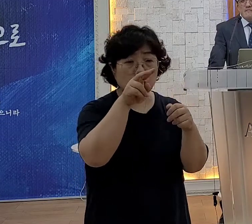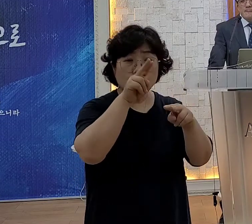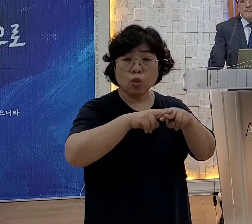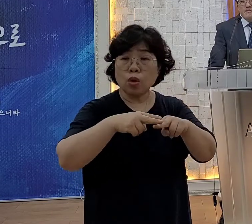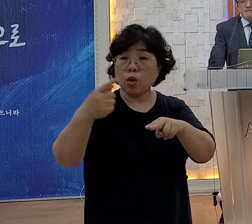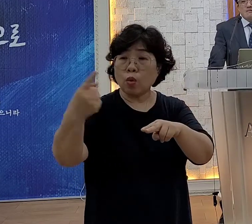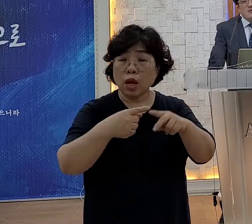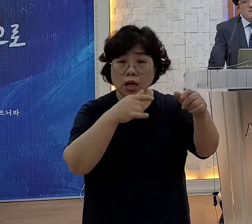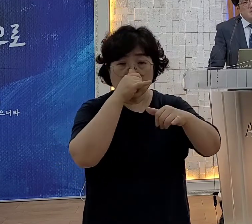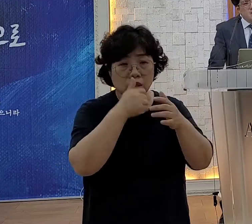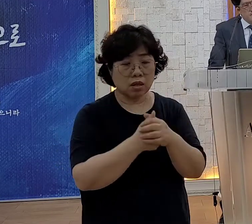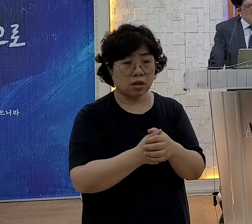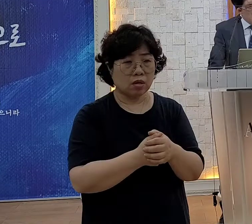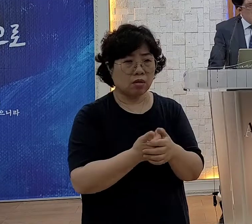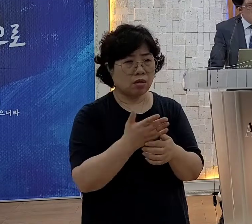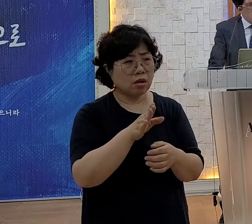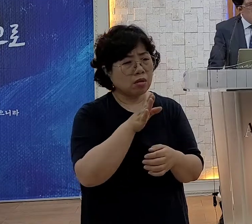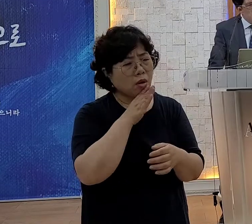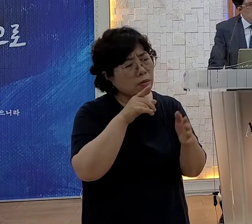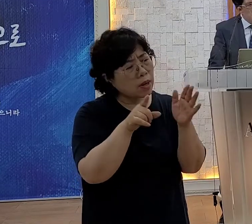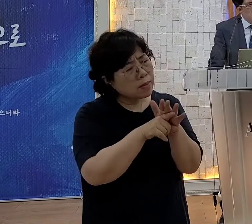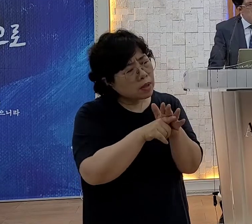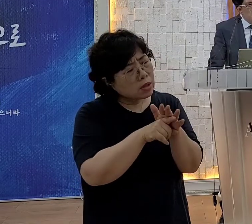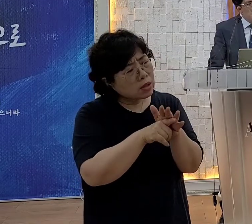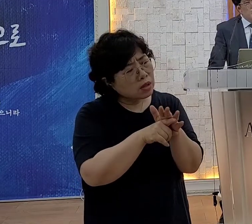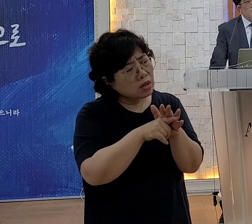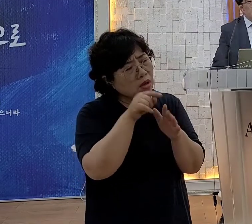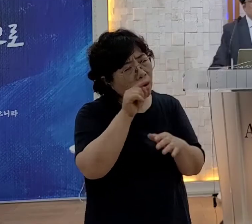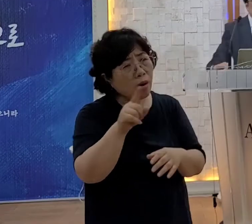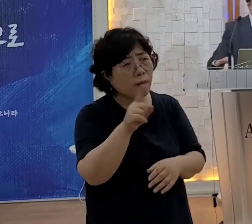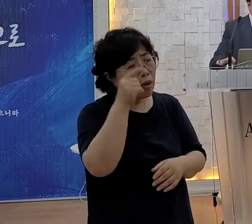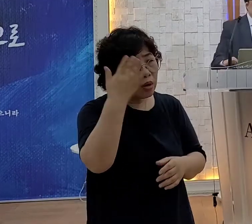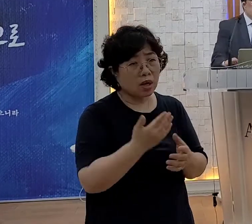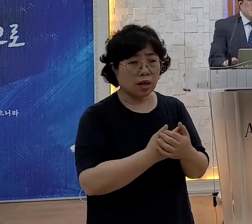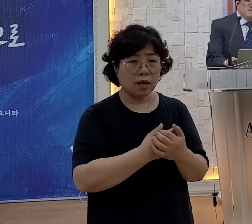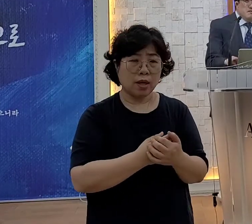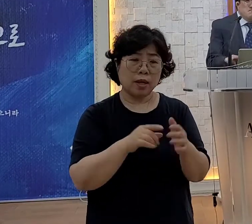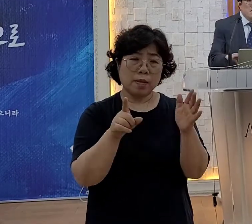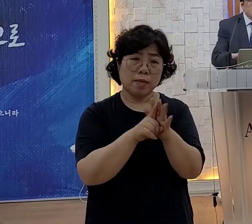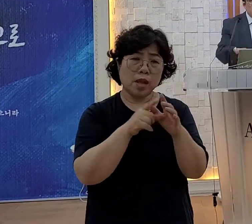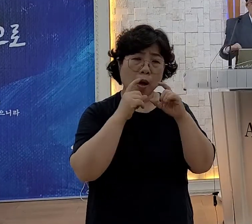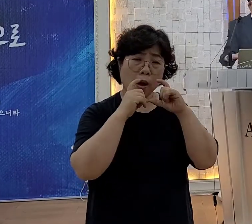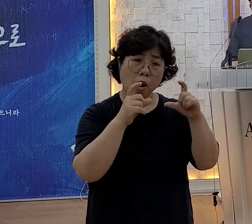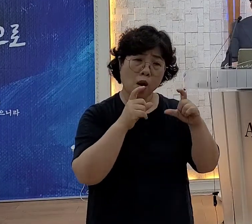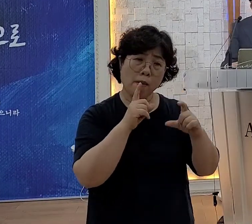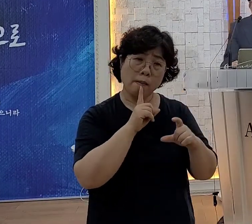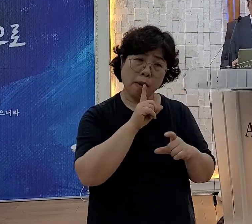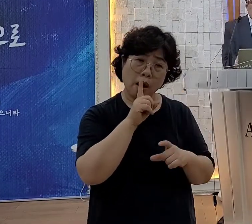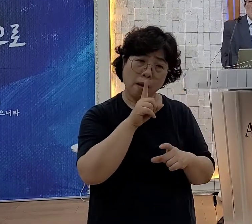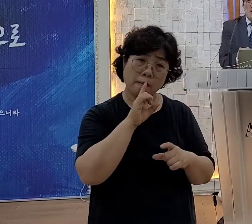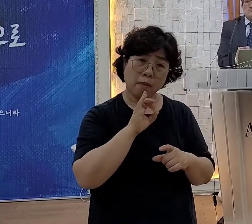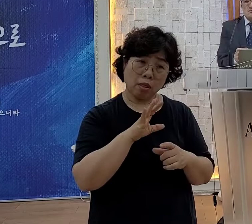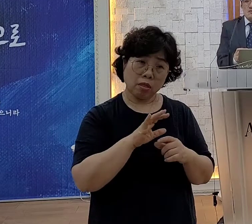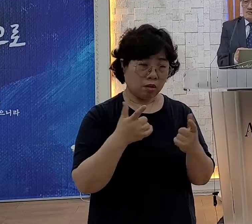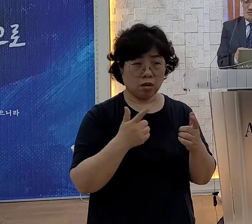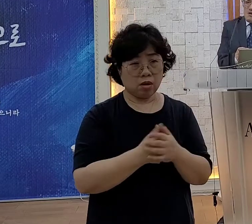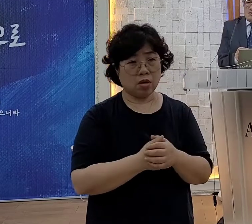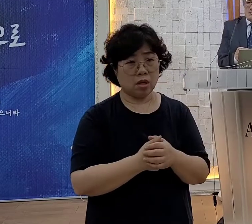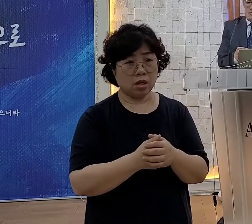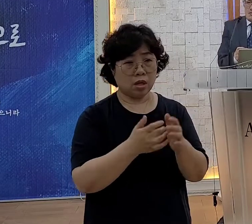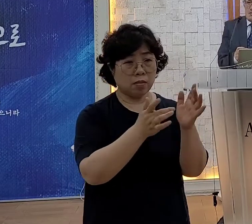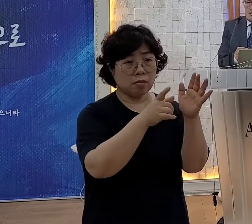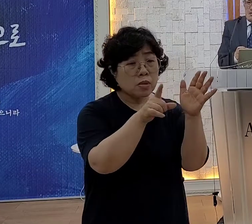근데 정말 믿는 게 뭘까? 그냥 예수 믿는다 해놓고 예수님과